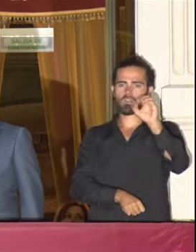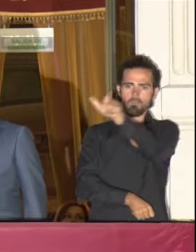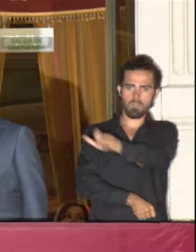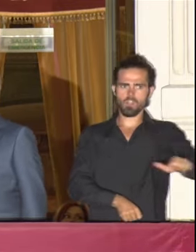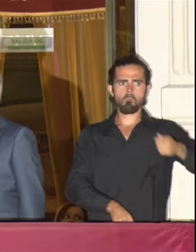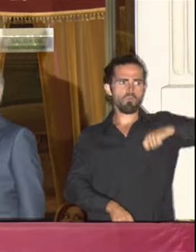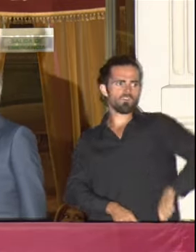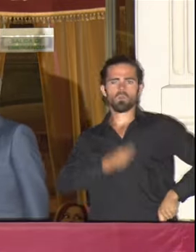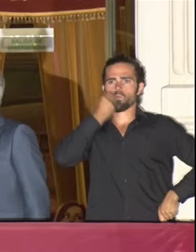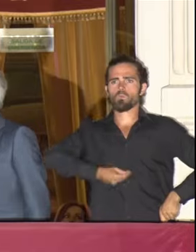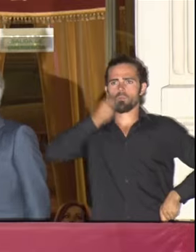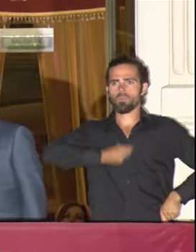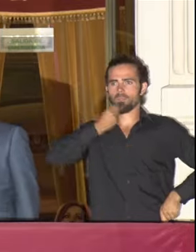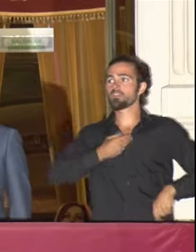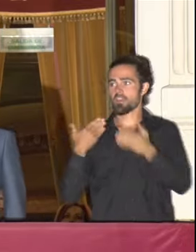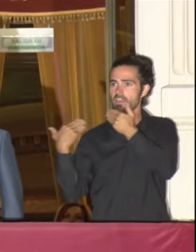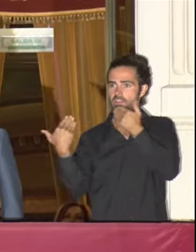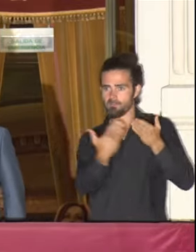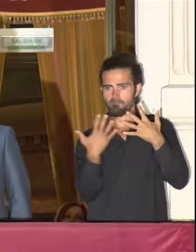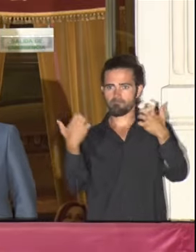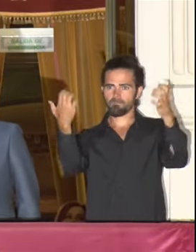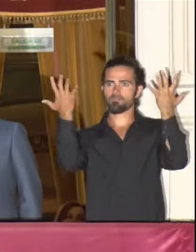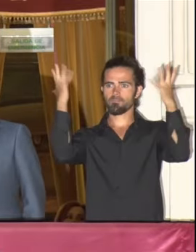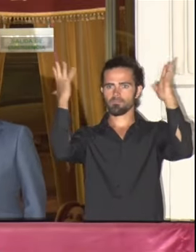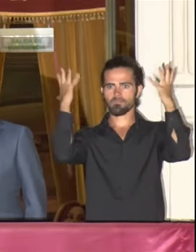Muchas gracias, que habéis venido. Muchas gracias.